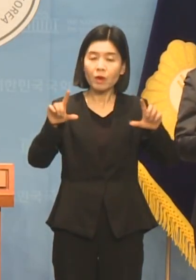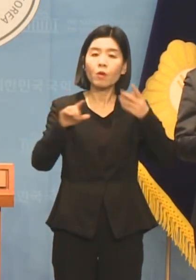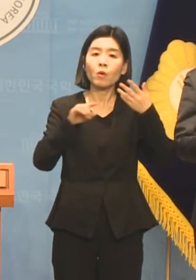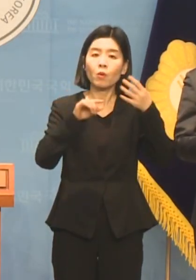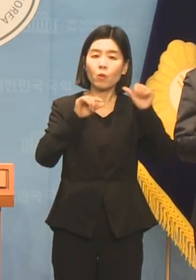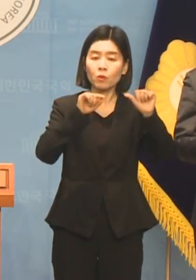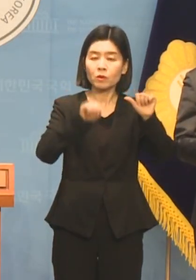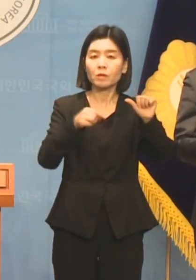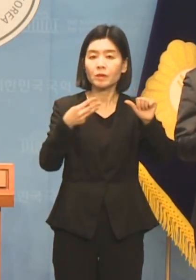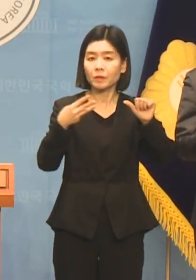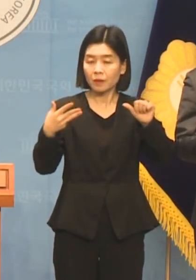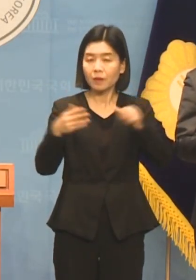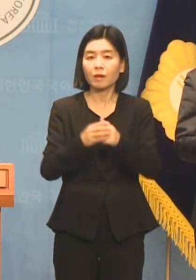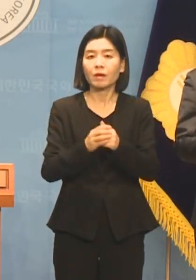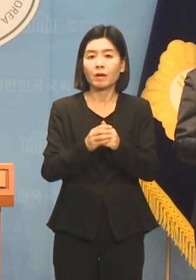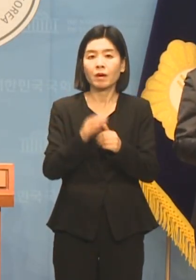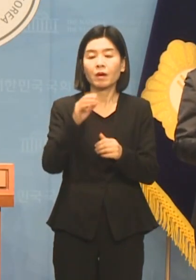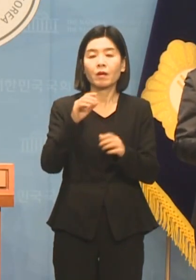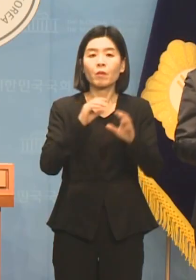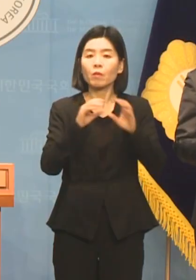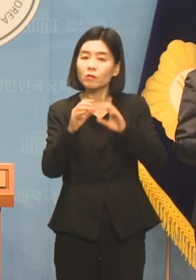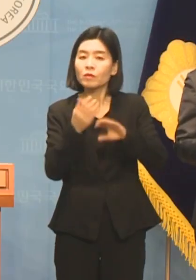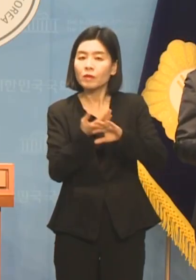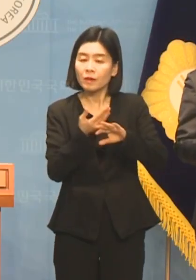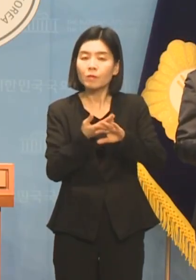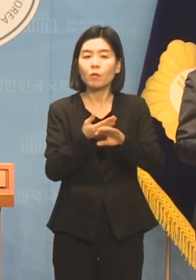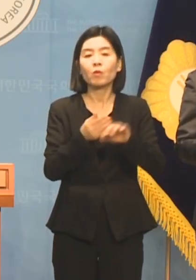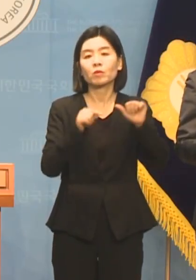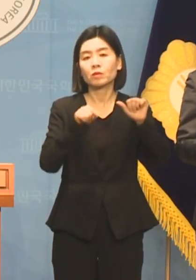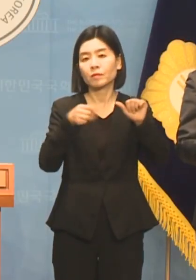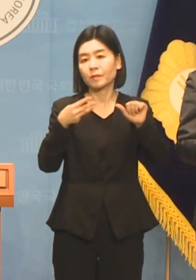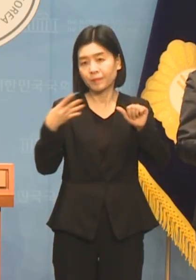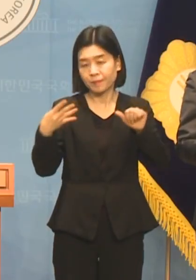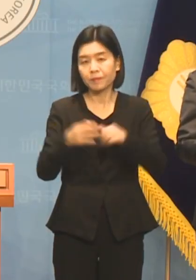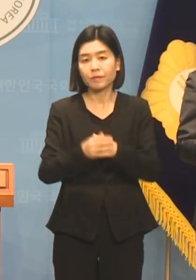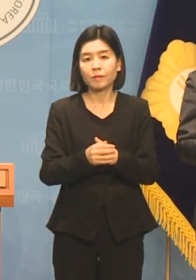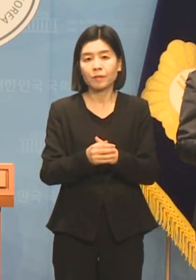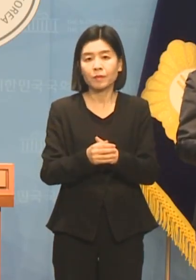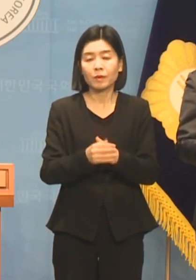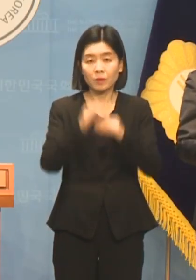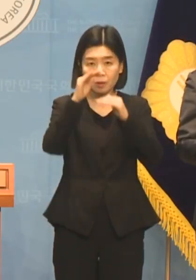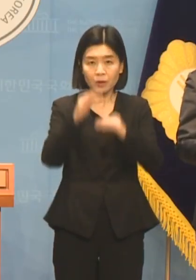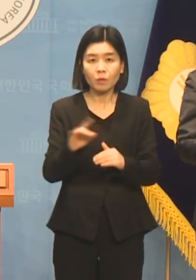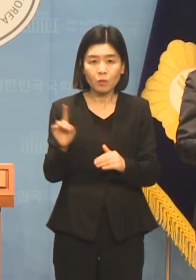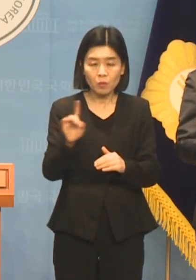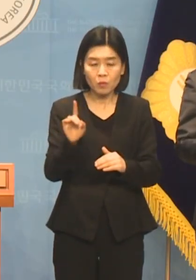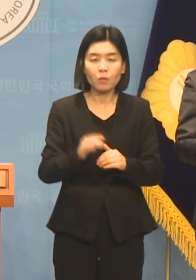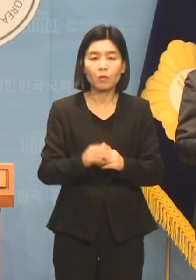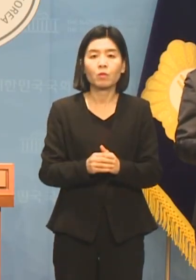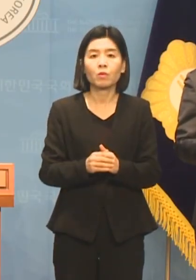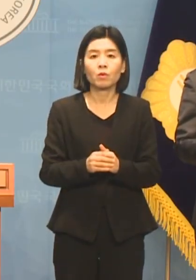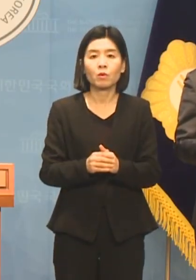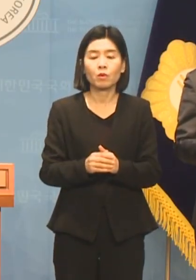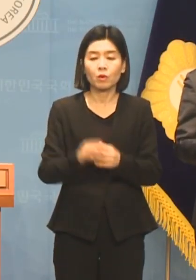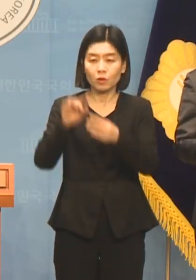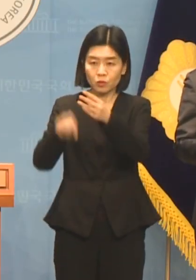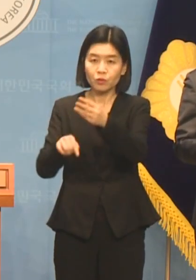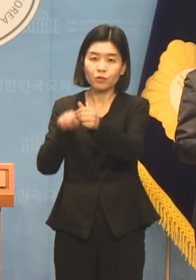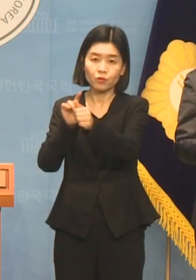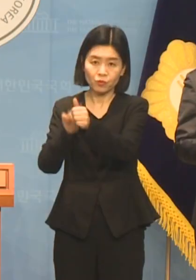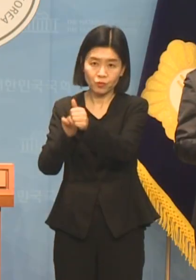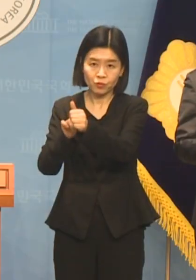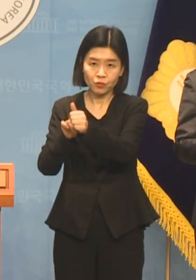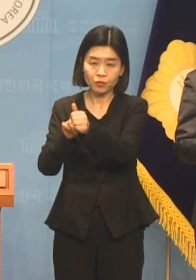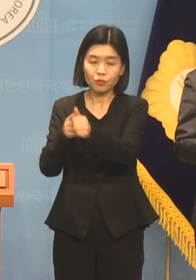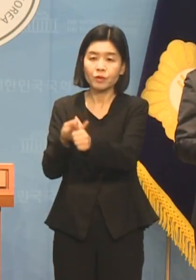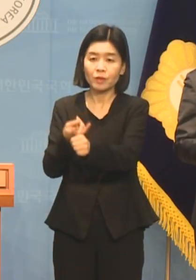커뮤니티 4.62% 순으로 제보되었습니다. 다음은 주요 제보 내용 보고입니다. 먼저 피청구인 윤석열 대통령에 대한